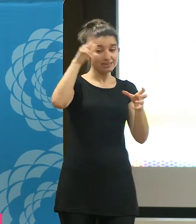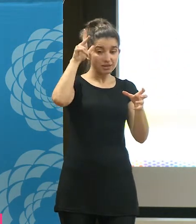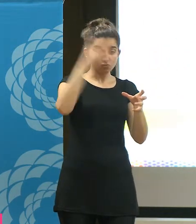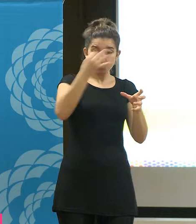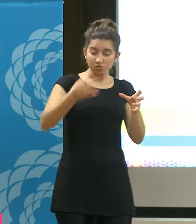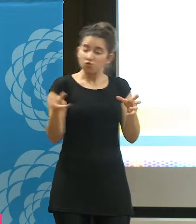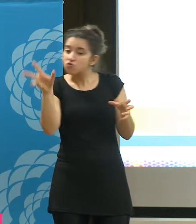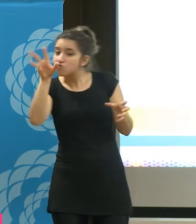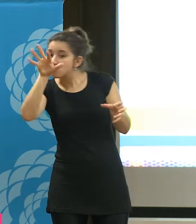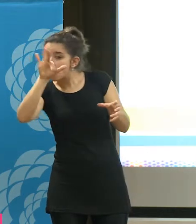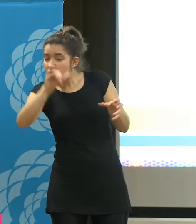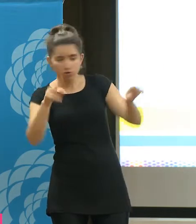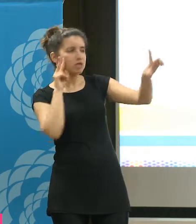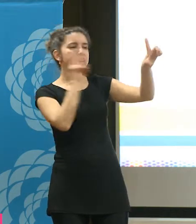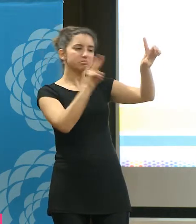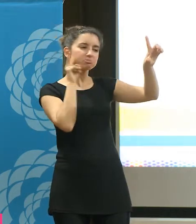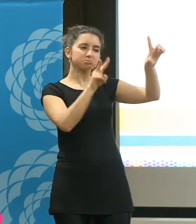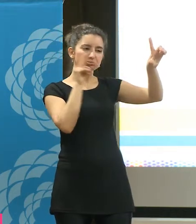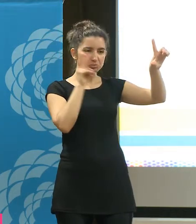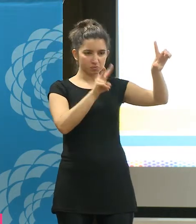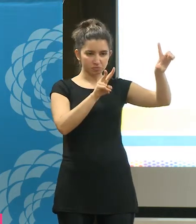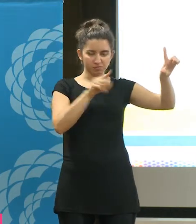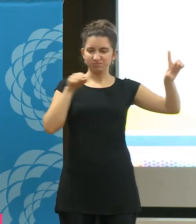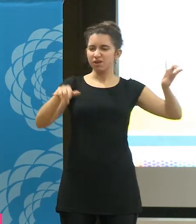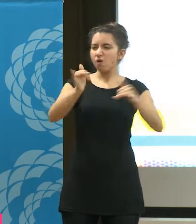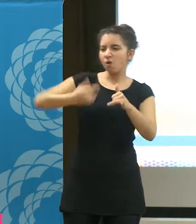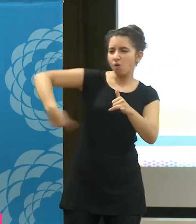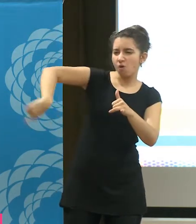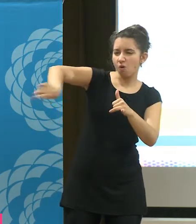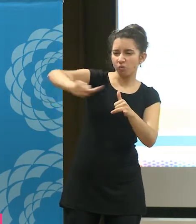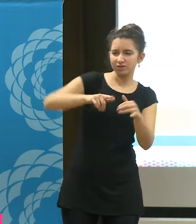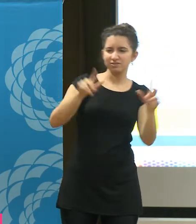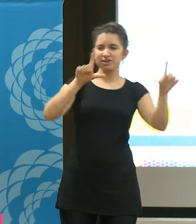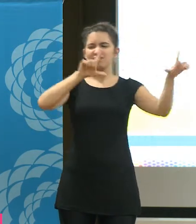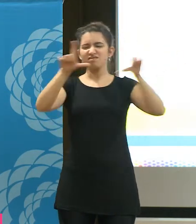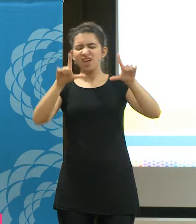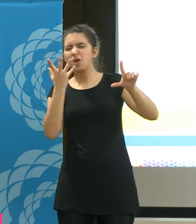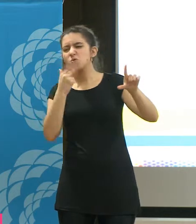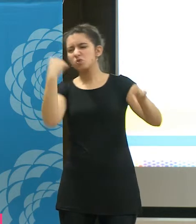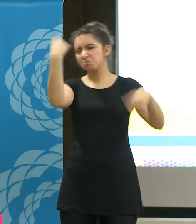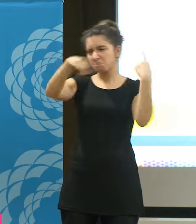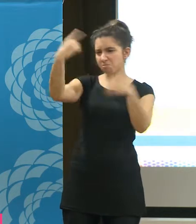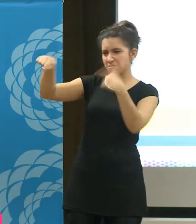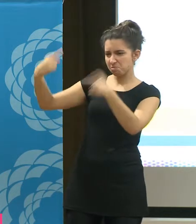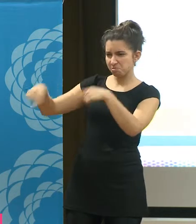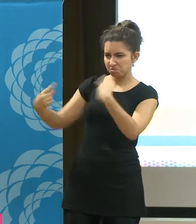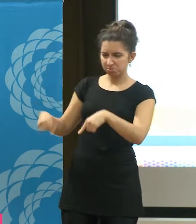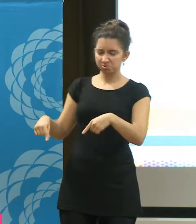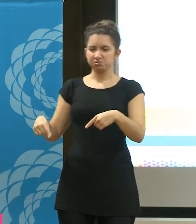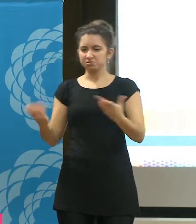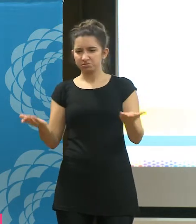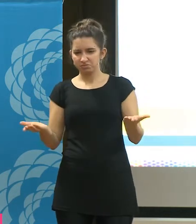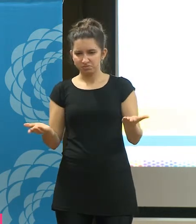todos los días. Existe una gran variedad de gustos, preferencias y consumos televisivos entre los estudiantes. Eso